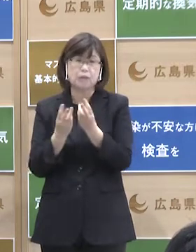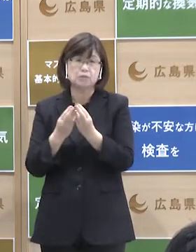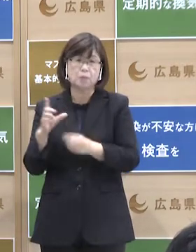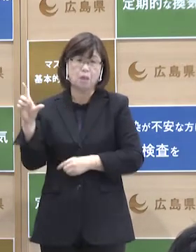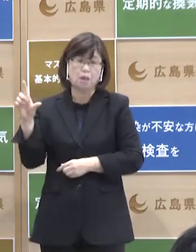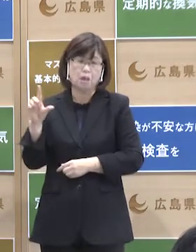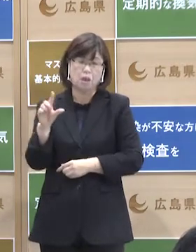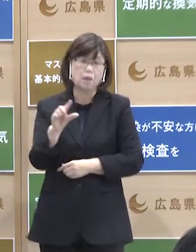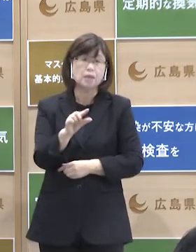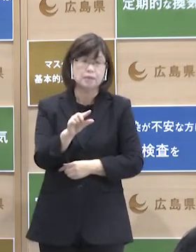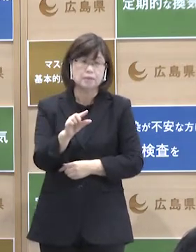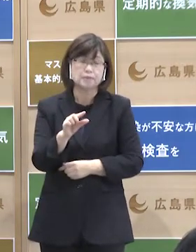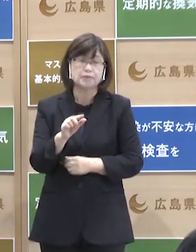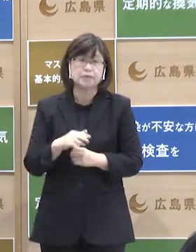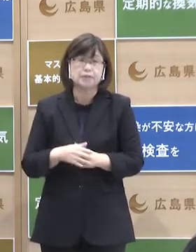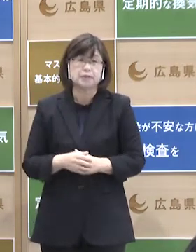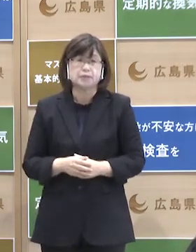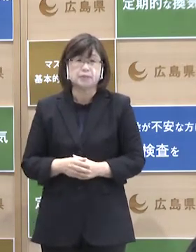ので、